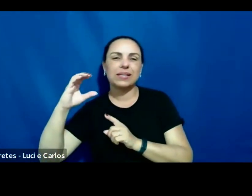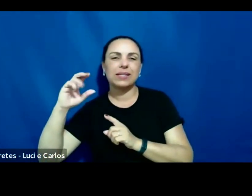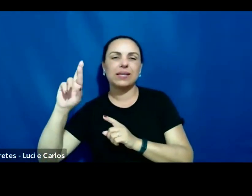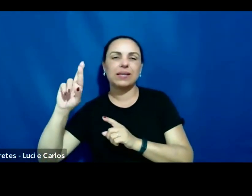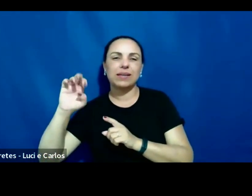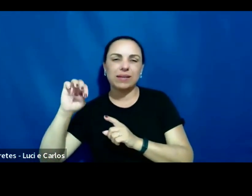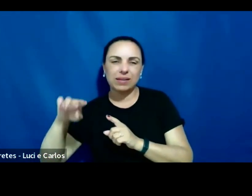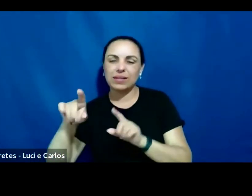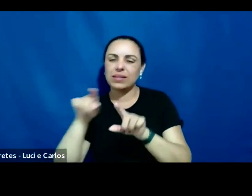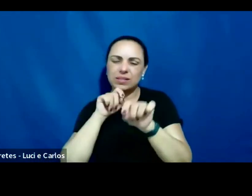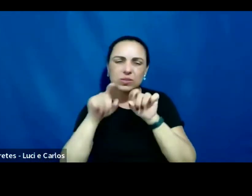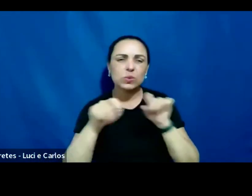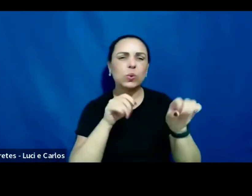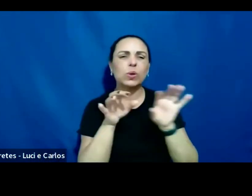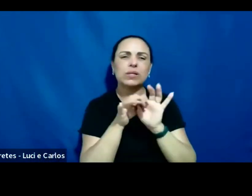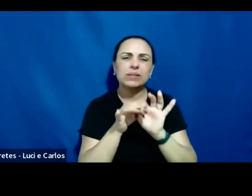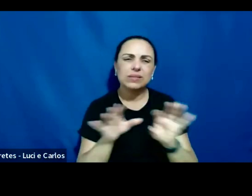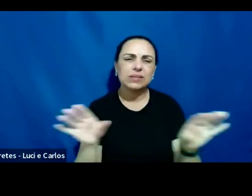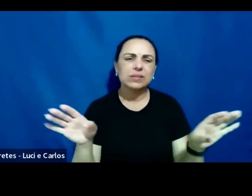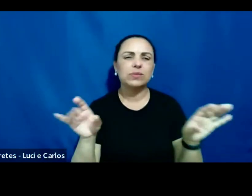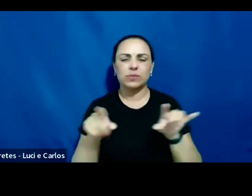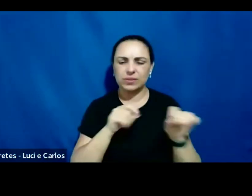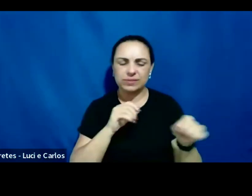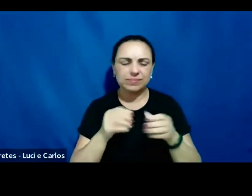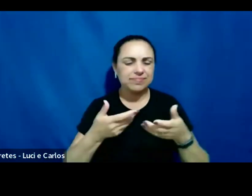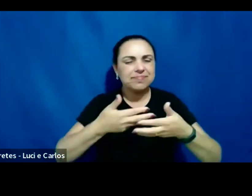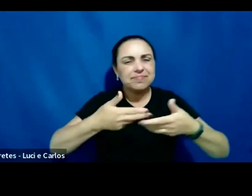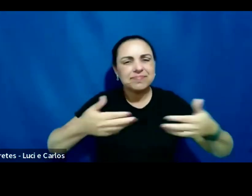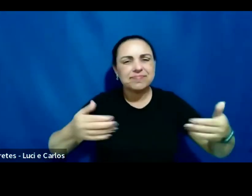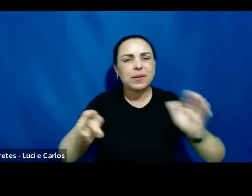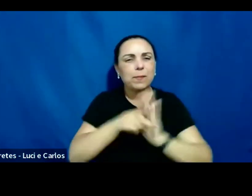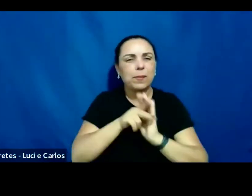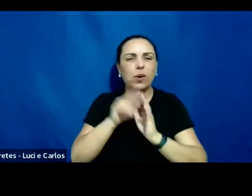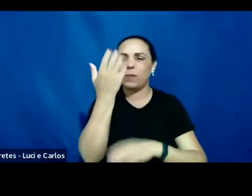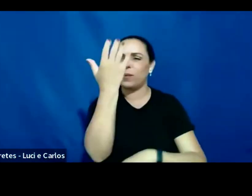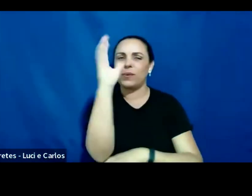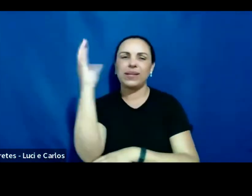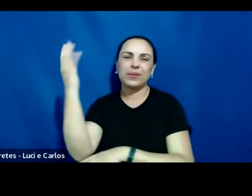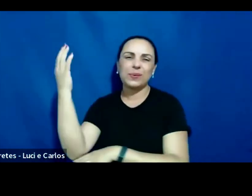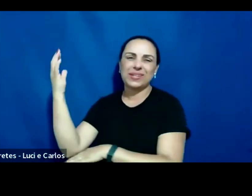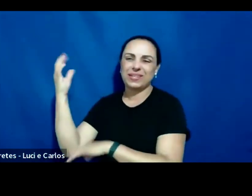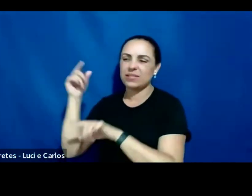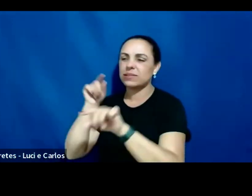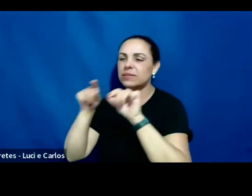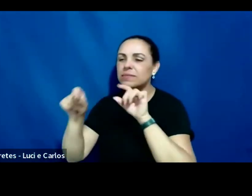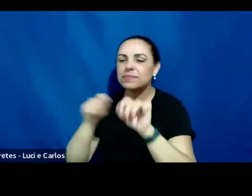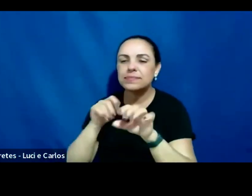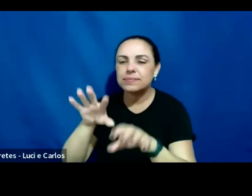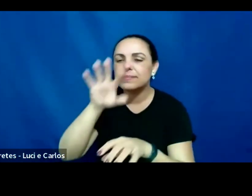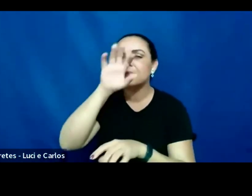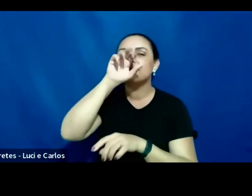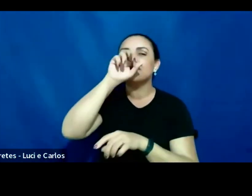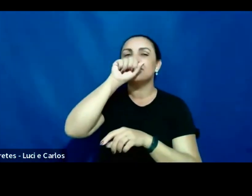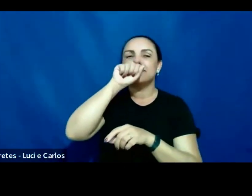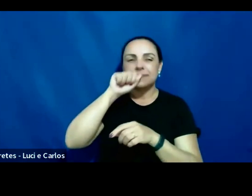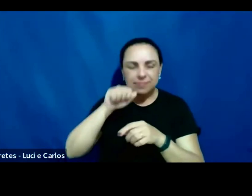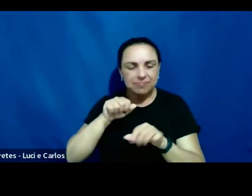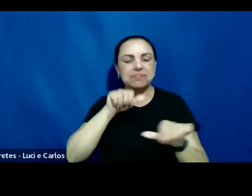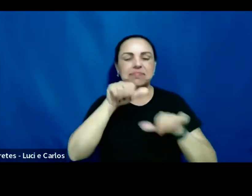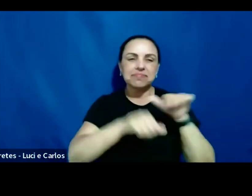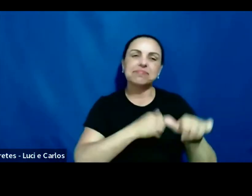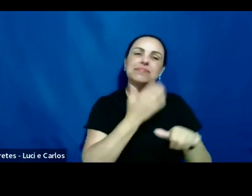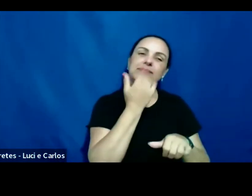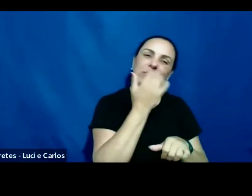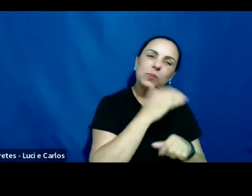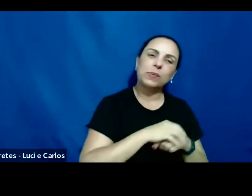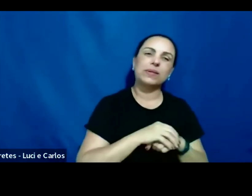da água para o vinho. Olha só que impressionante. Então é isso que eu quero pôr para vocês. A mudança começa